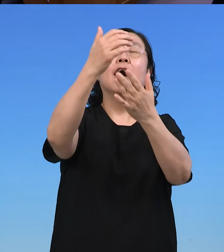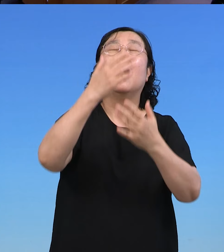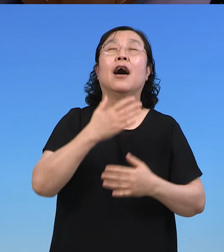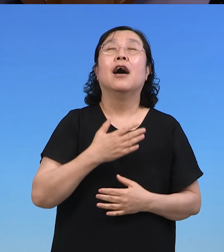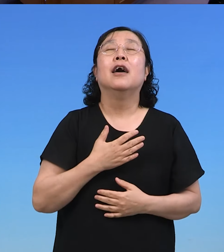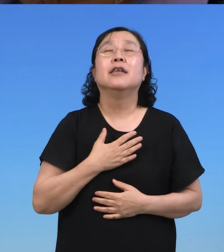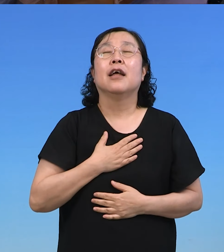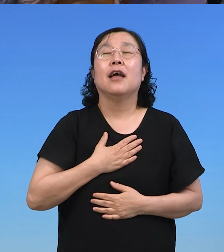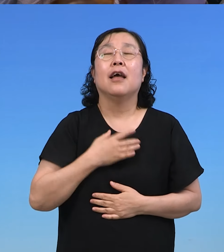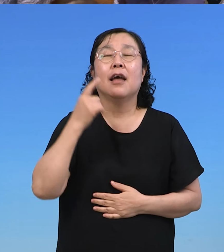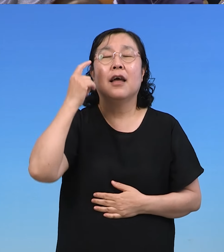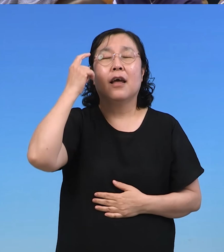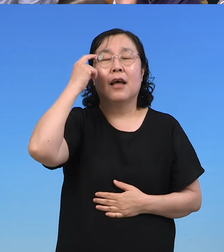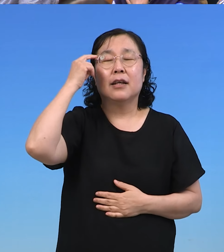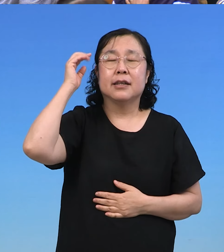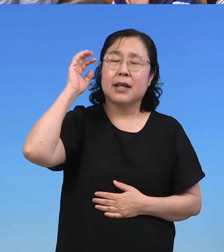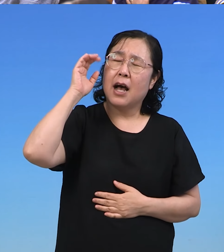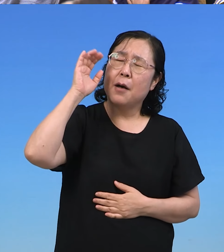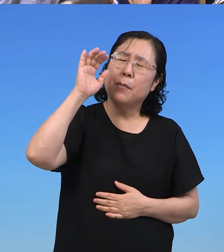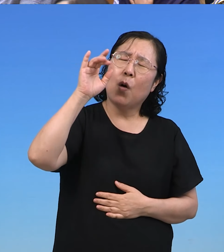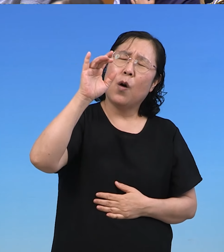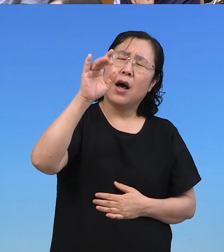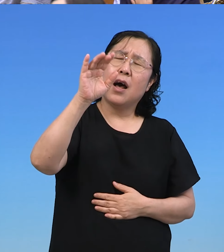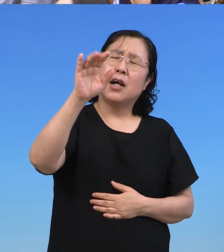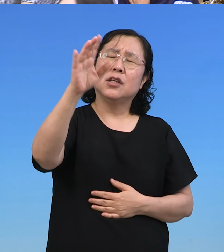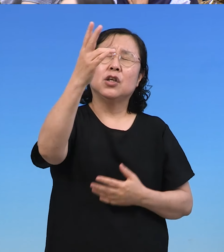내 사모하는 주님,